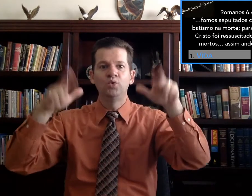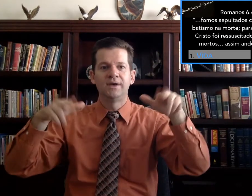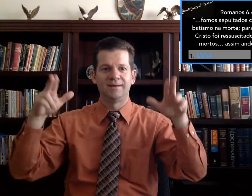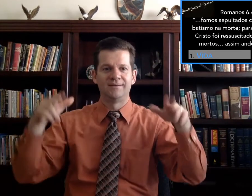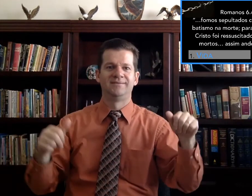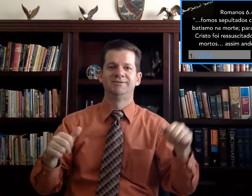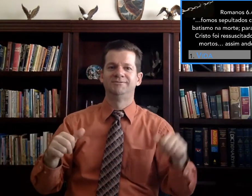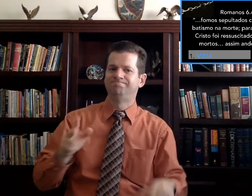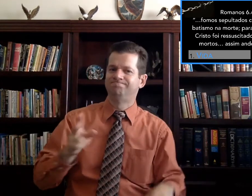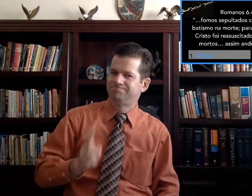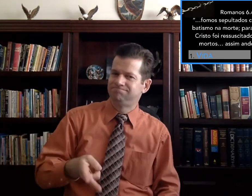nunca.